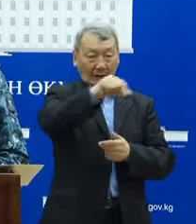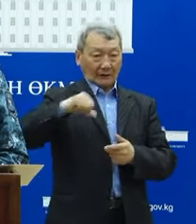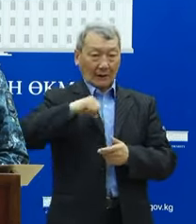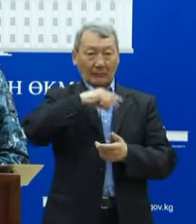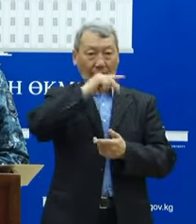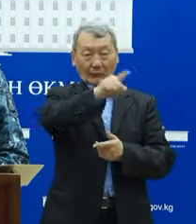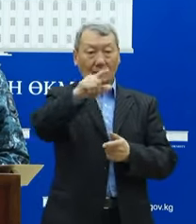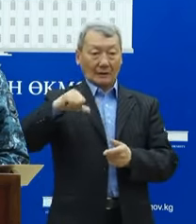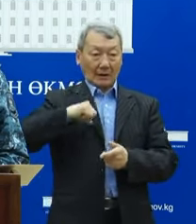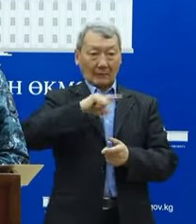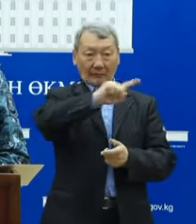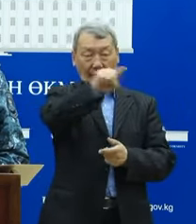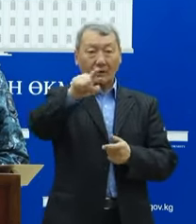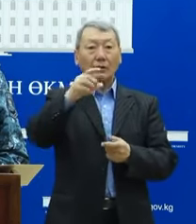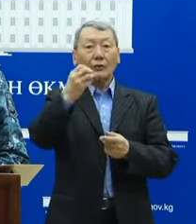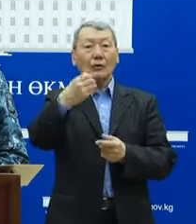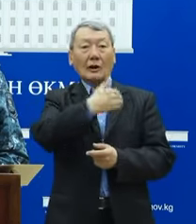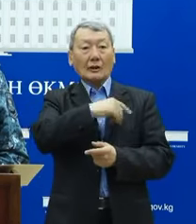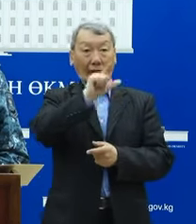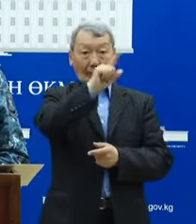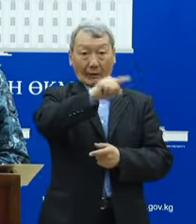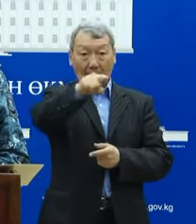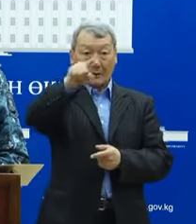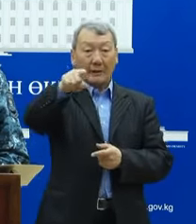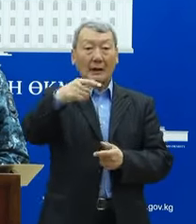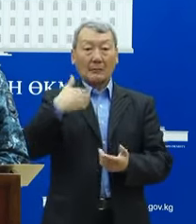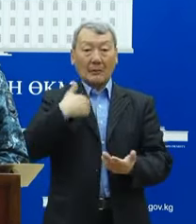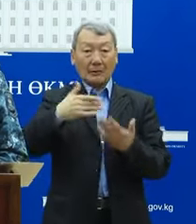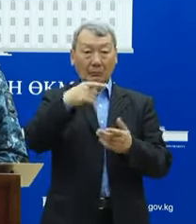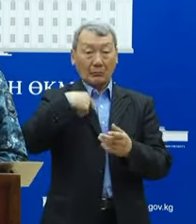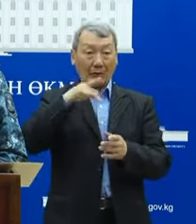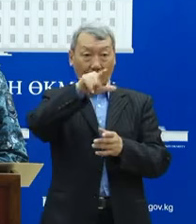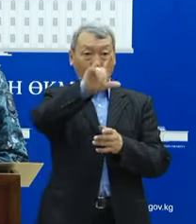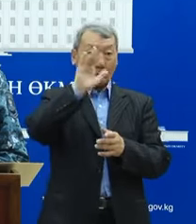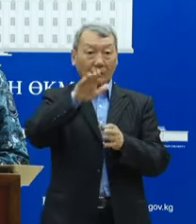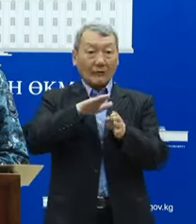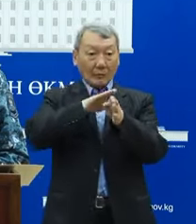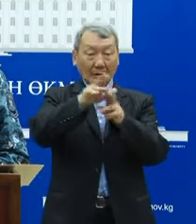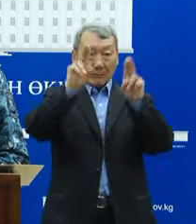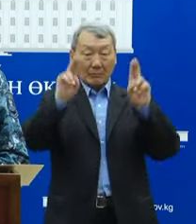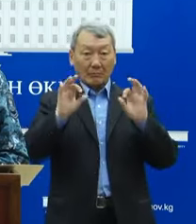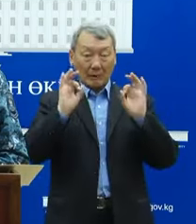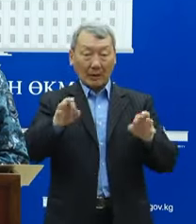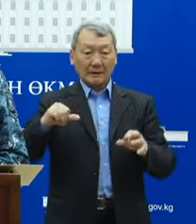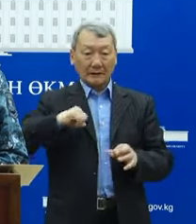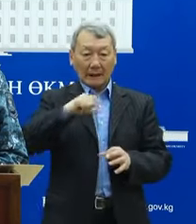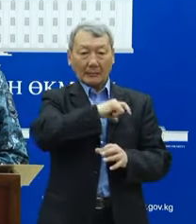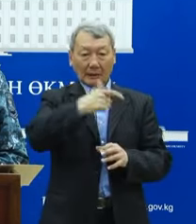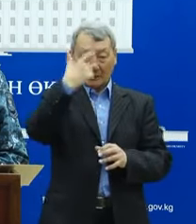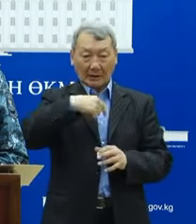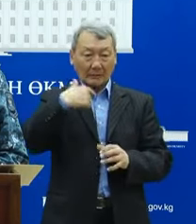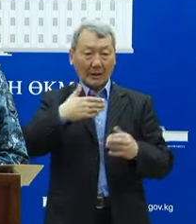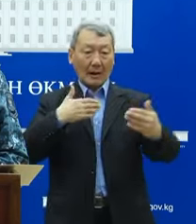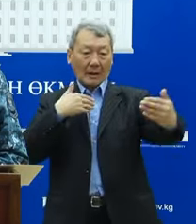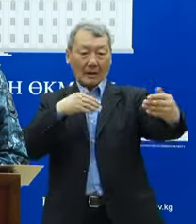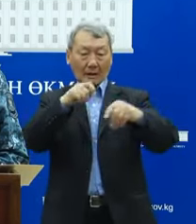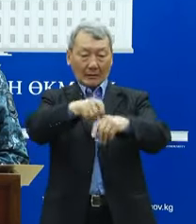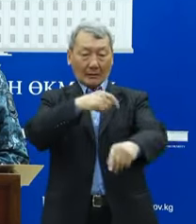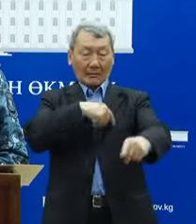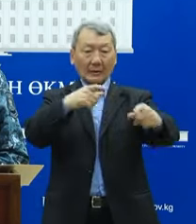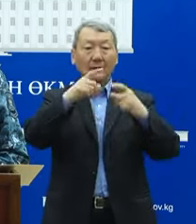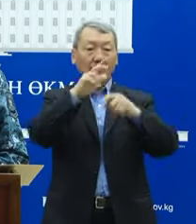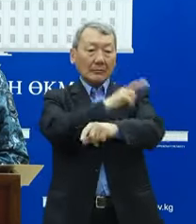нас. Каждый из нас, еще раз хочу повторить, и если мы будем выполнять правила, это самоизоляция, дистанция,